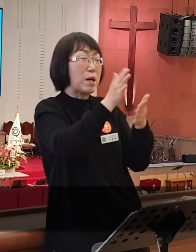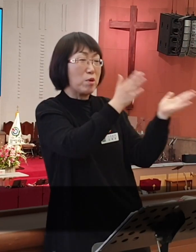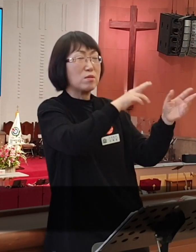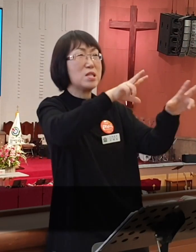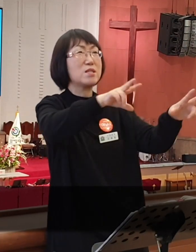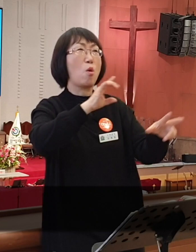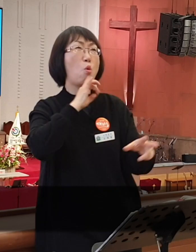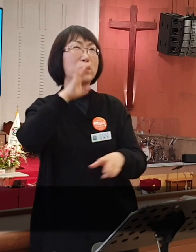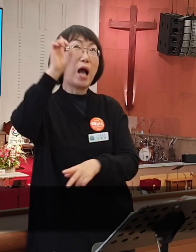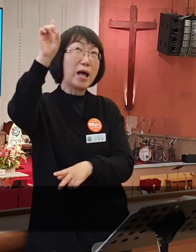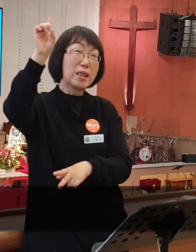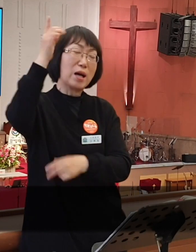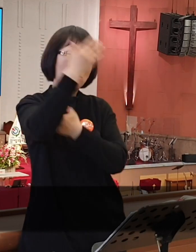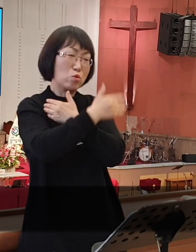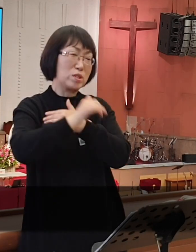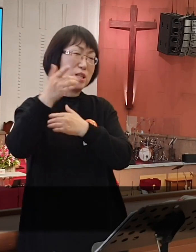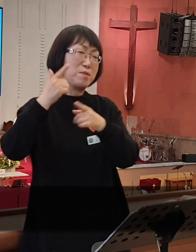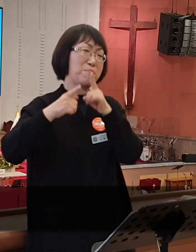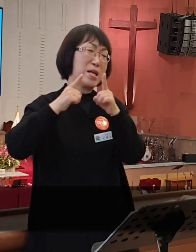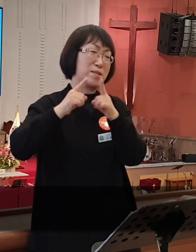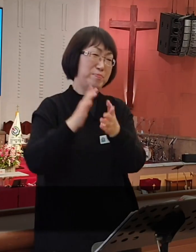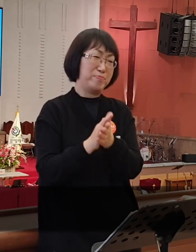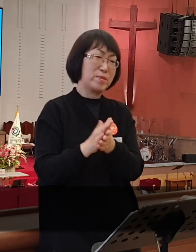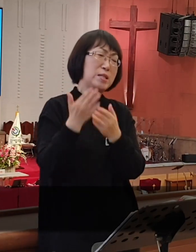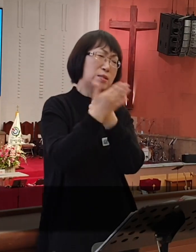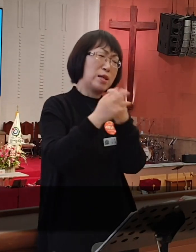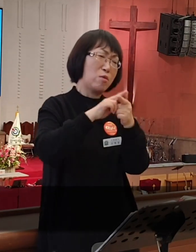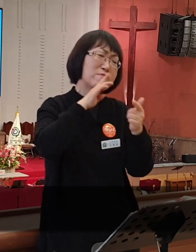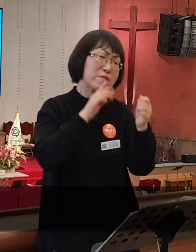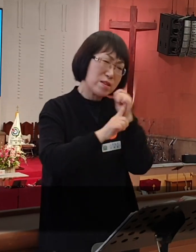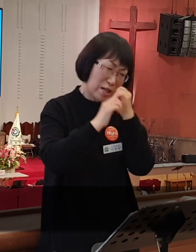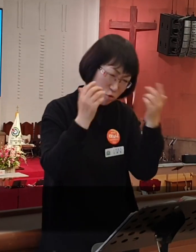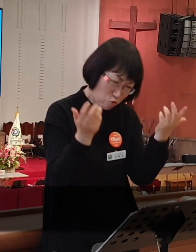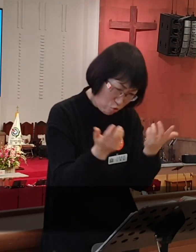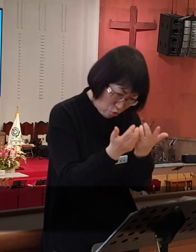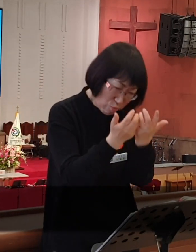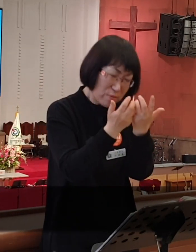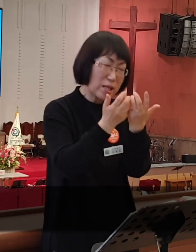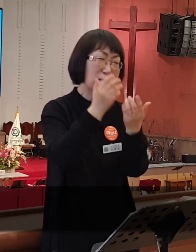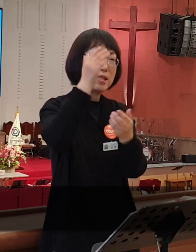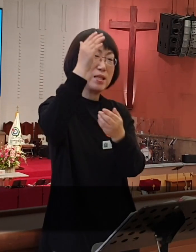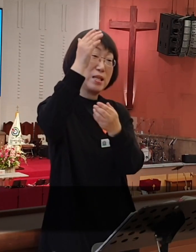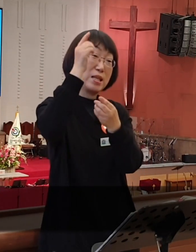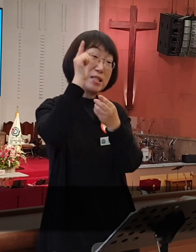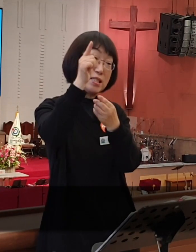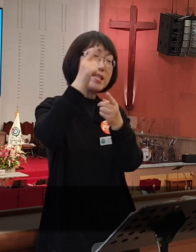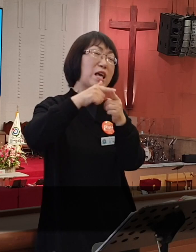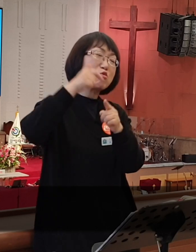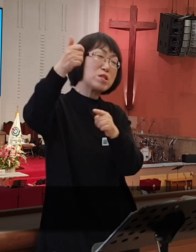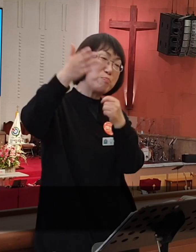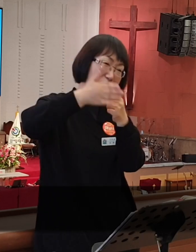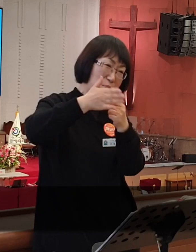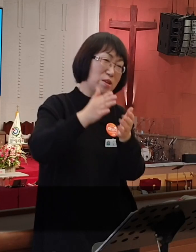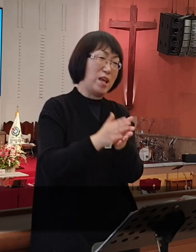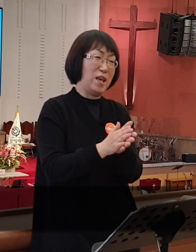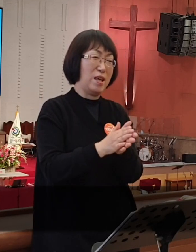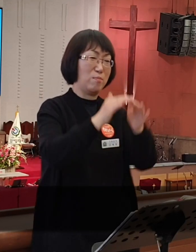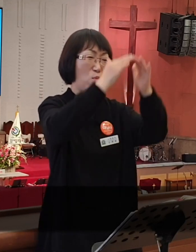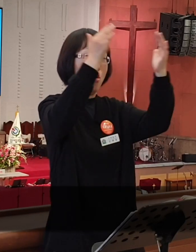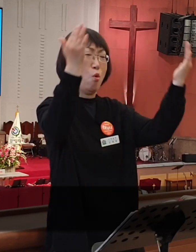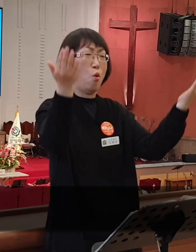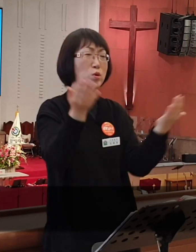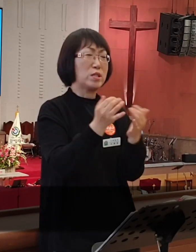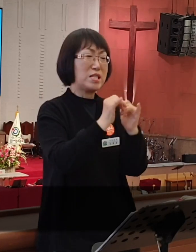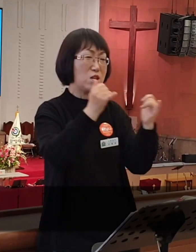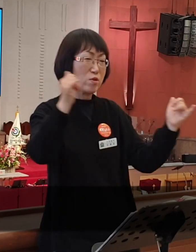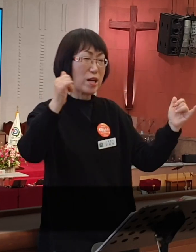이제 오직 하나 육신이 되신 말씀, 은혜와 진리가 충만하신 그분, 바로 그 예수님 때문에 모든